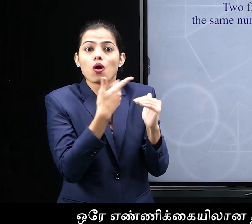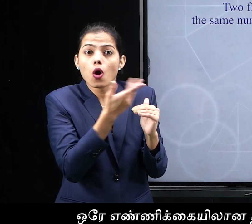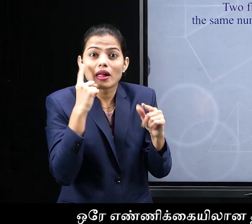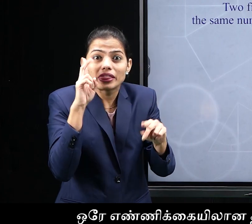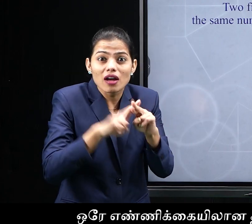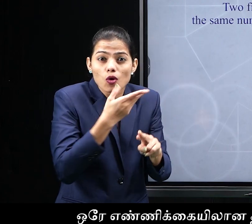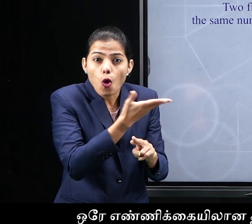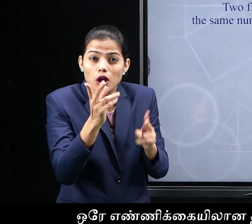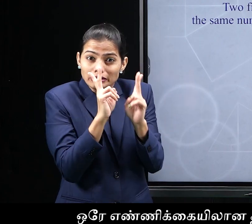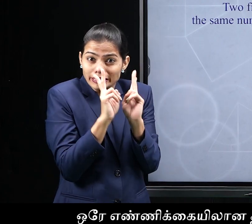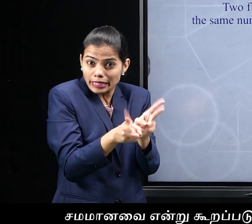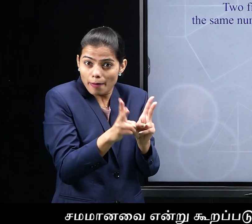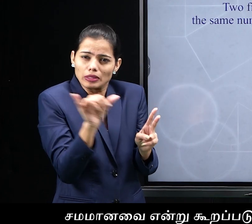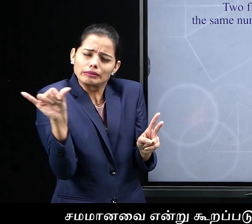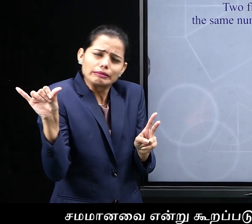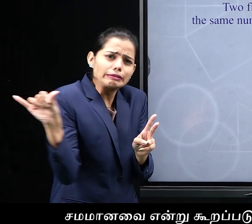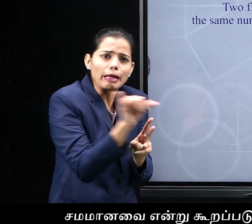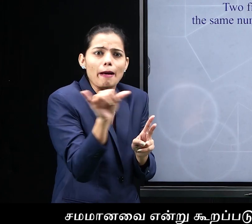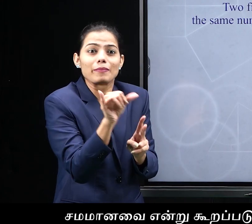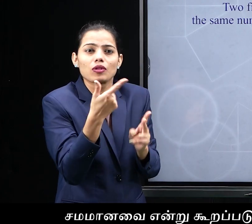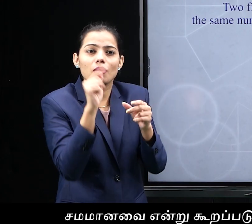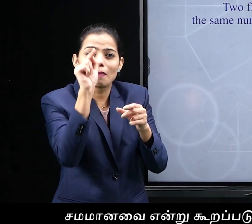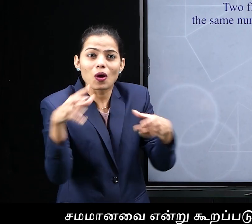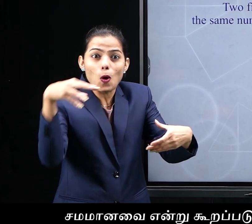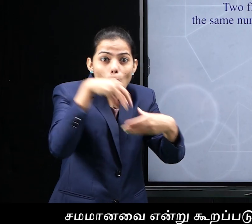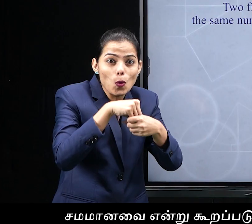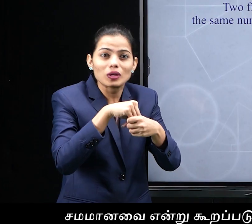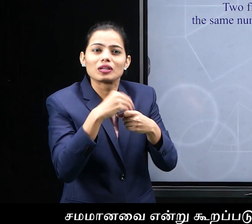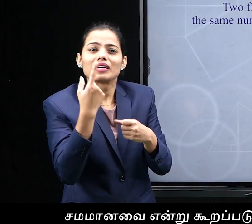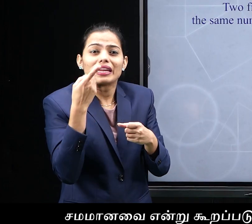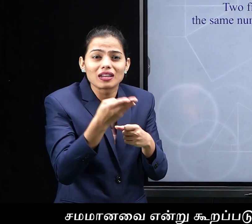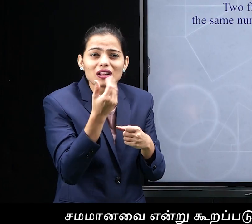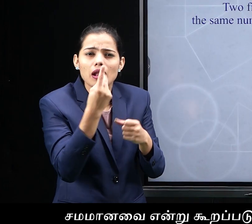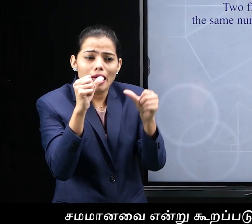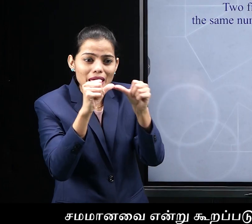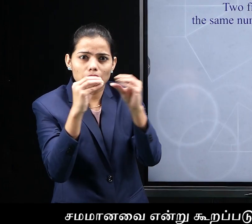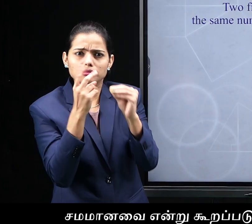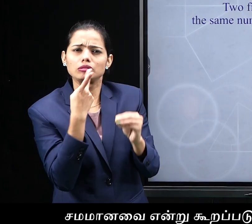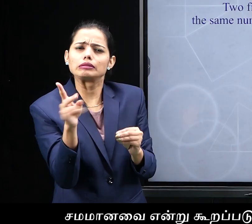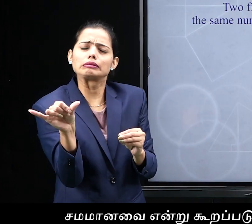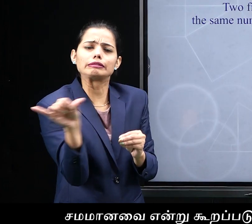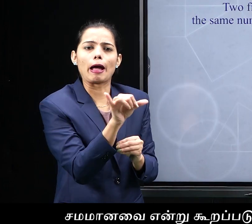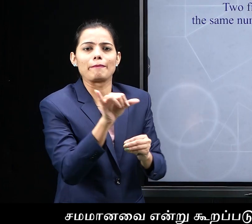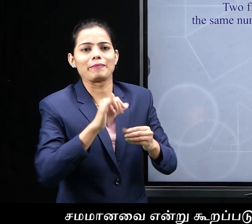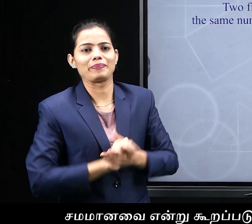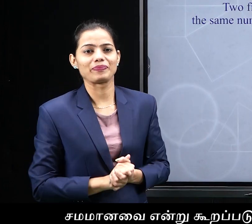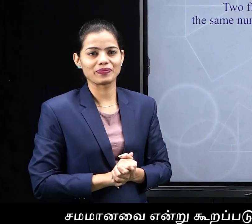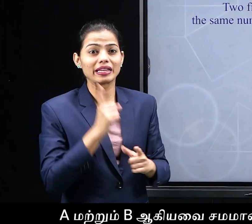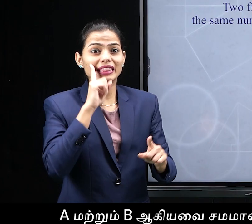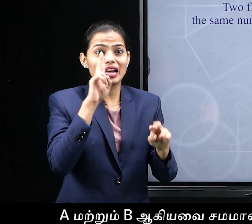தனிமங்களைக் கொண்டிருந்தால் அவை சமமானவை என்று கூறப்படுகிறது. இது 7 சமம் B என எழுதப்பட்டுள்ளது. A